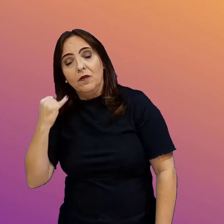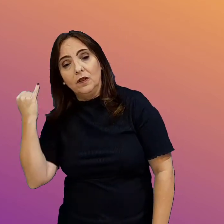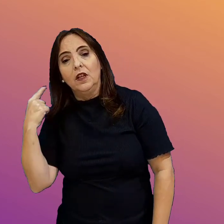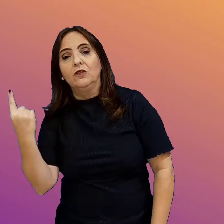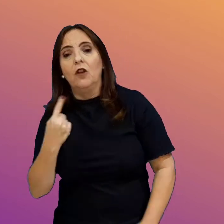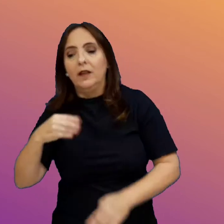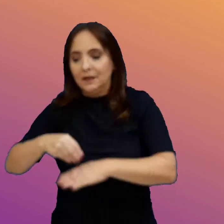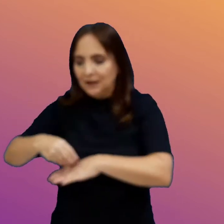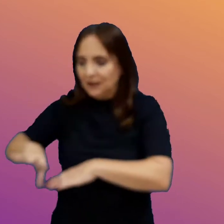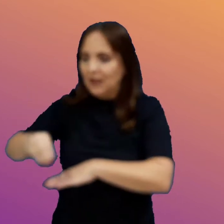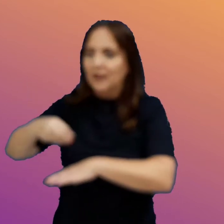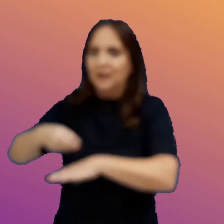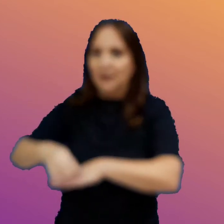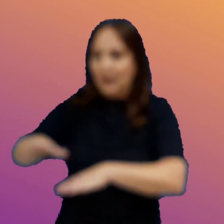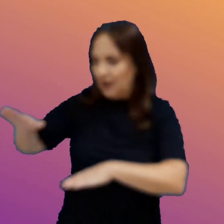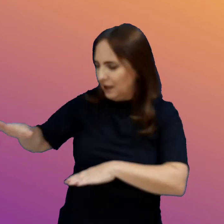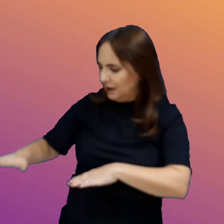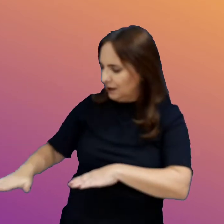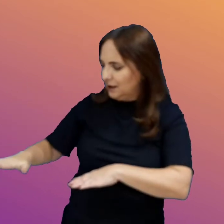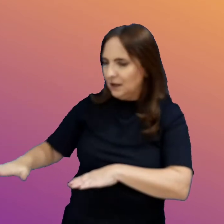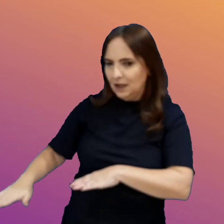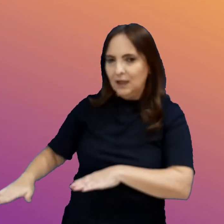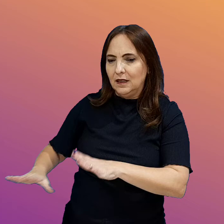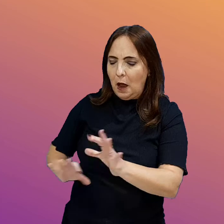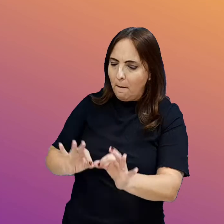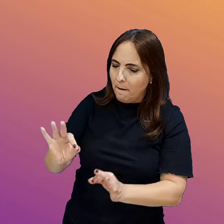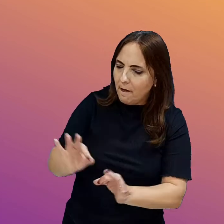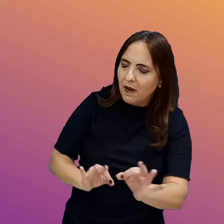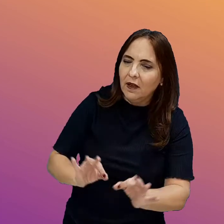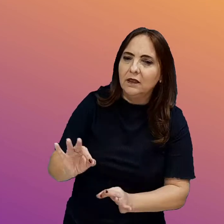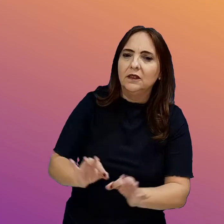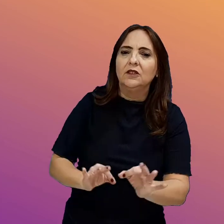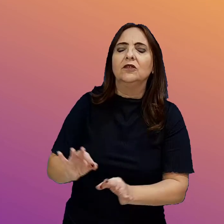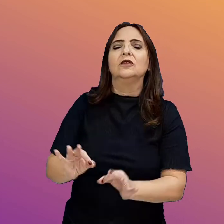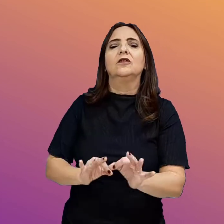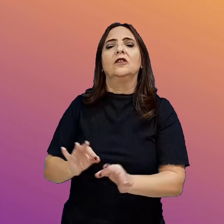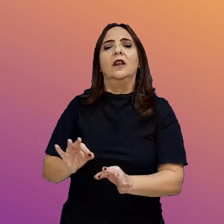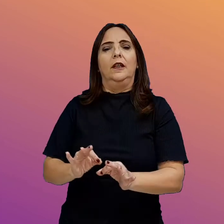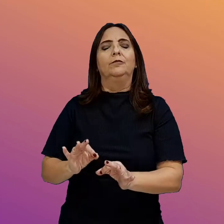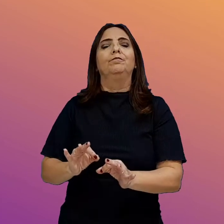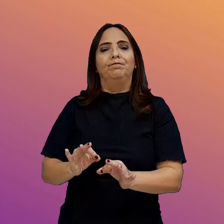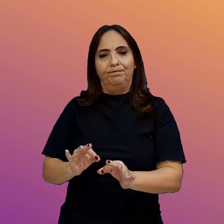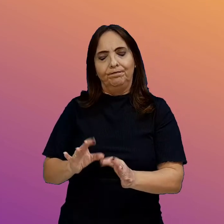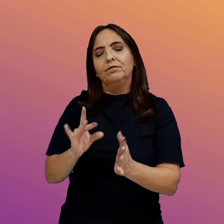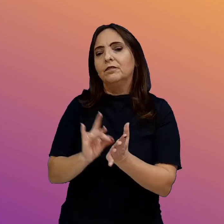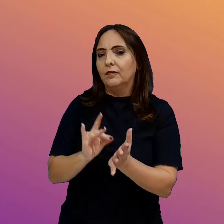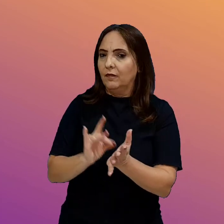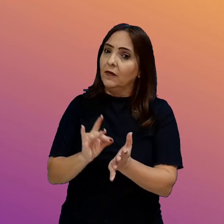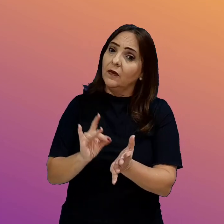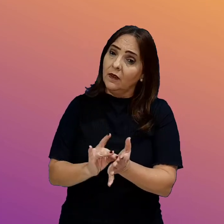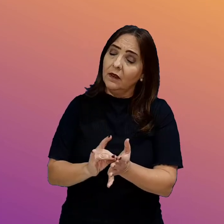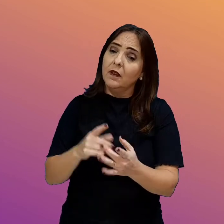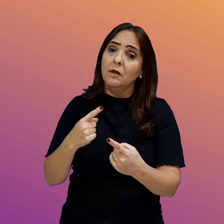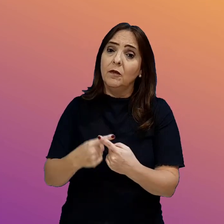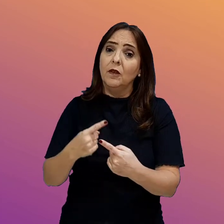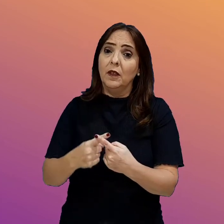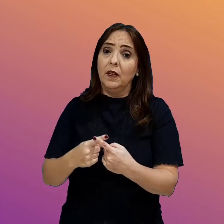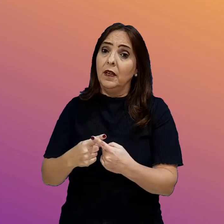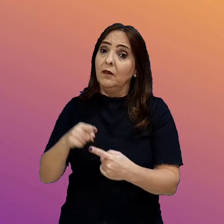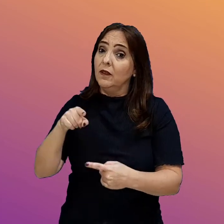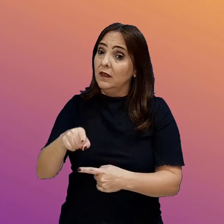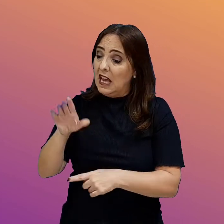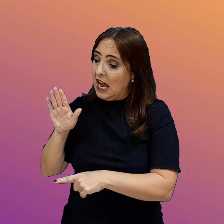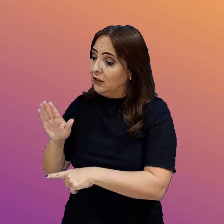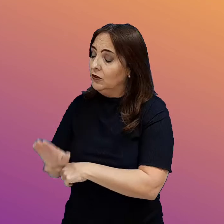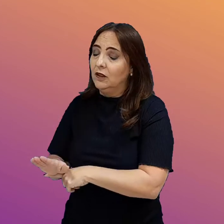ensinar as crianças desde cedo a se planejar, a se organizar, né? Você não vai ajudar a